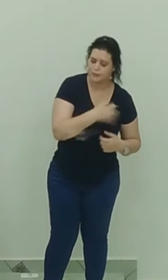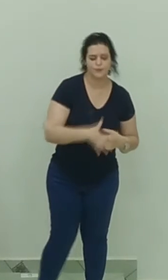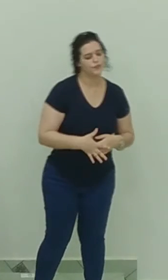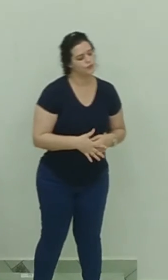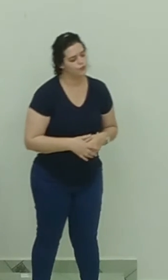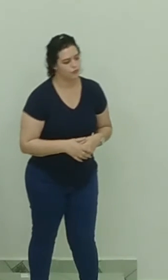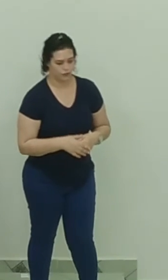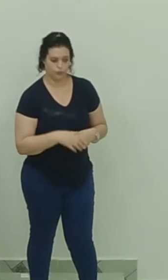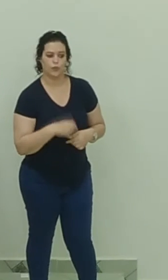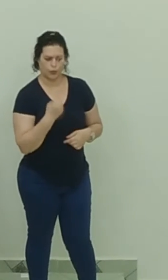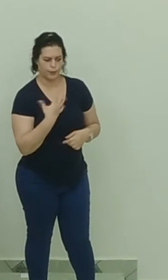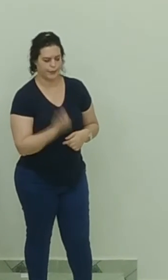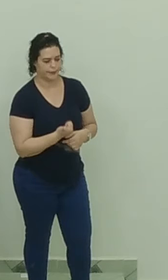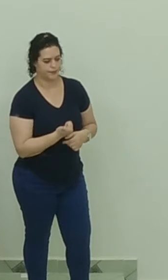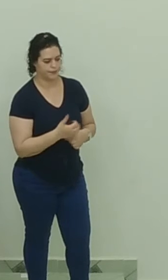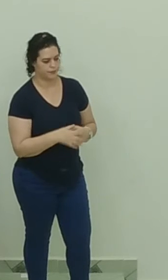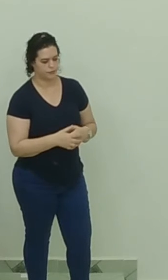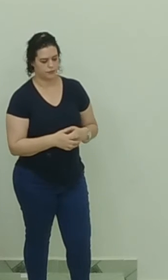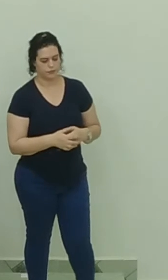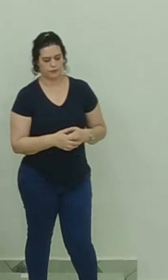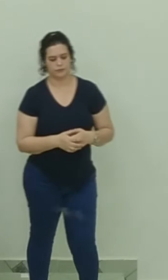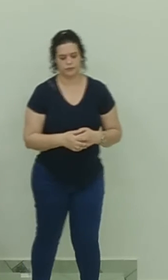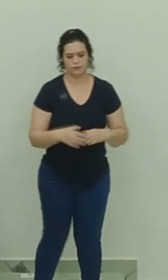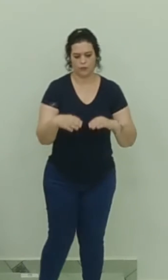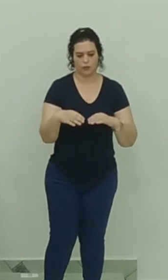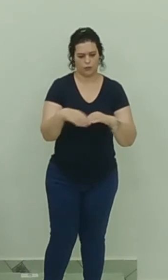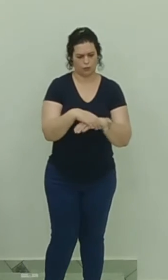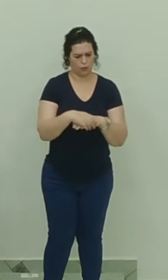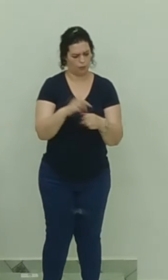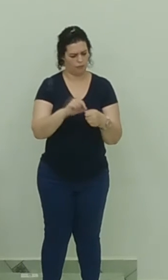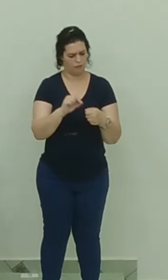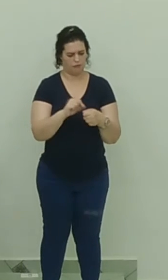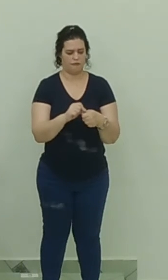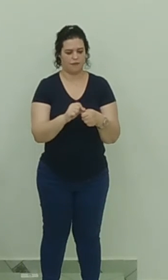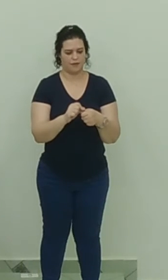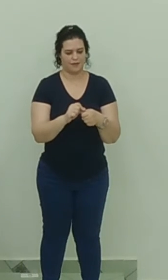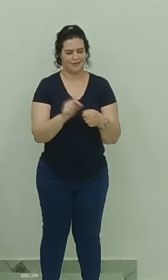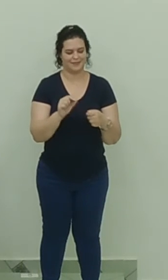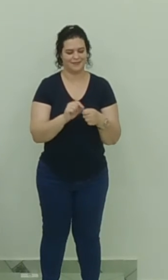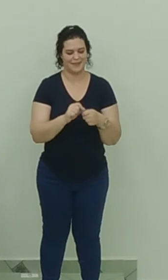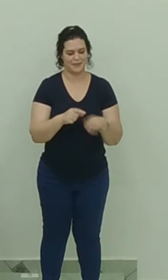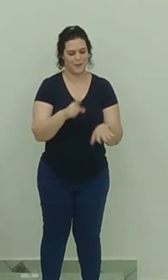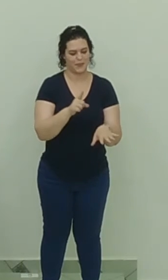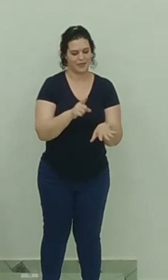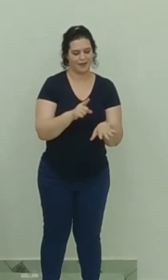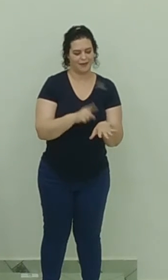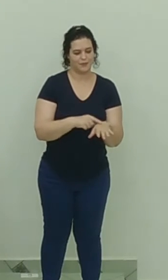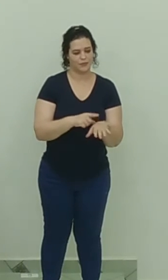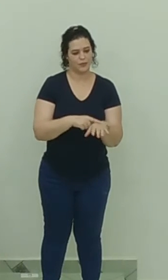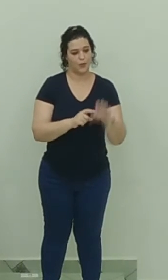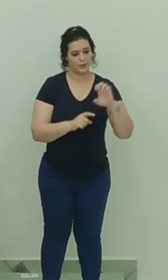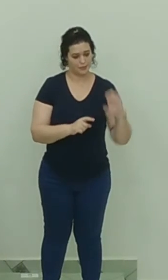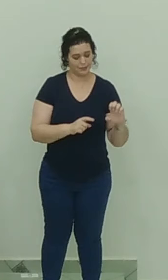bem, o sapateiro fez um sapato para ele, esquerdo de um modelo e o direito de